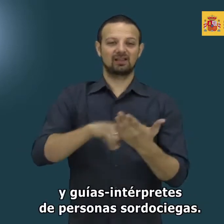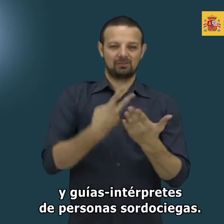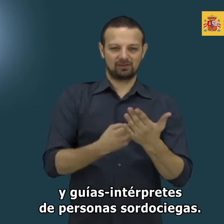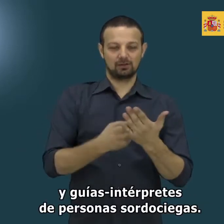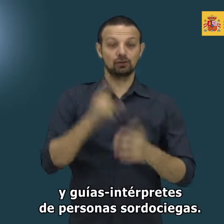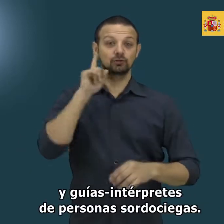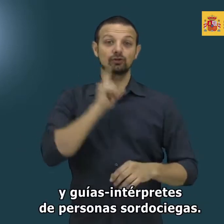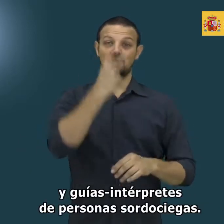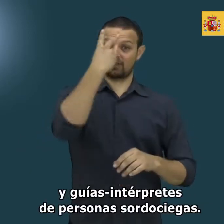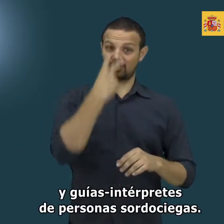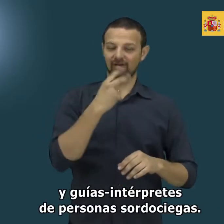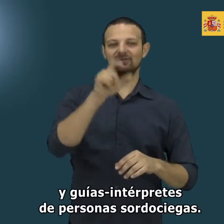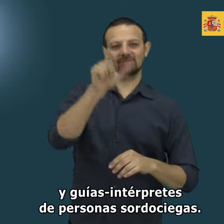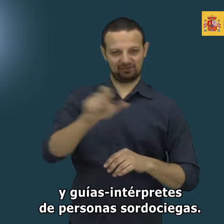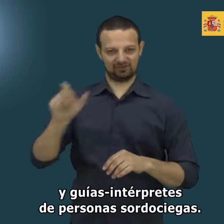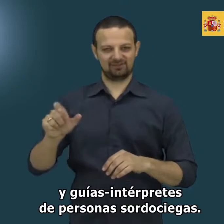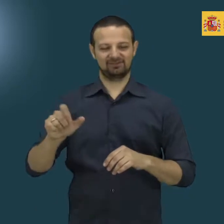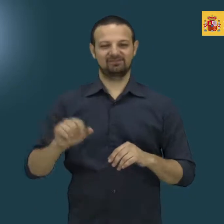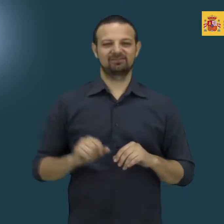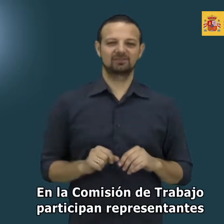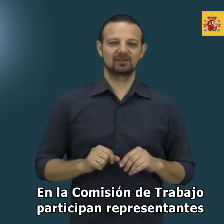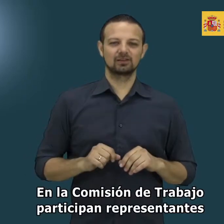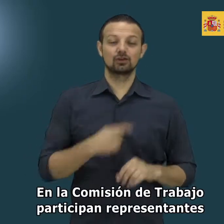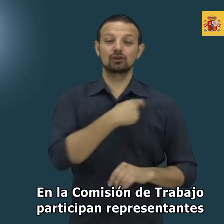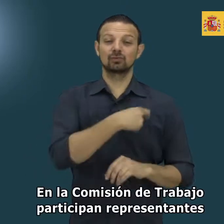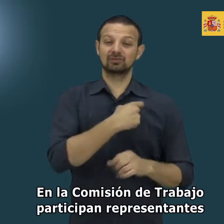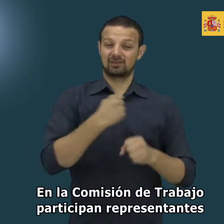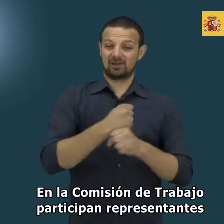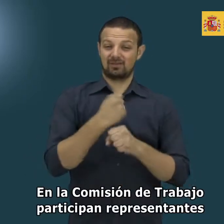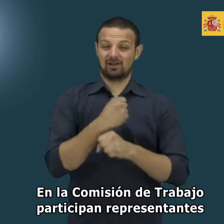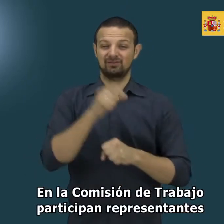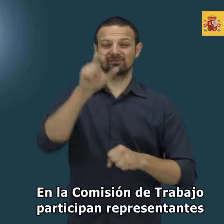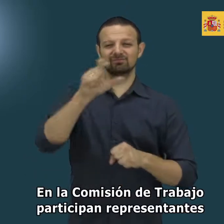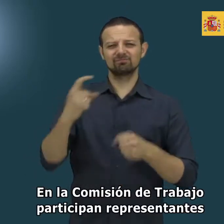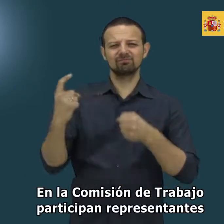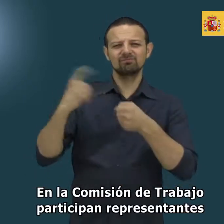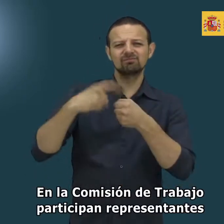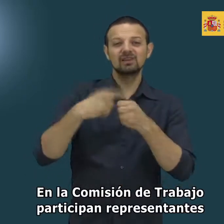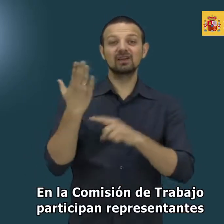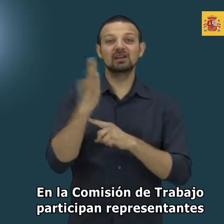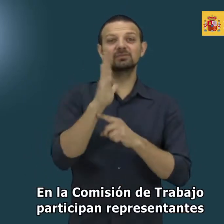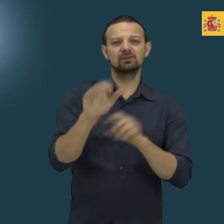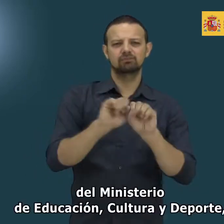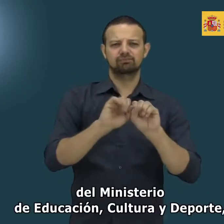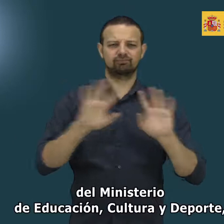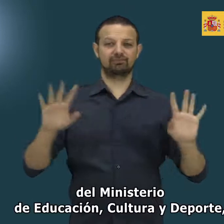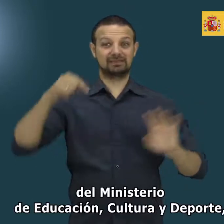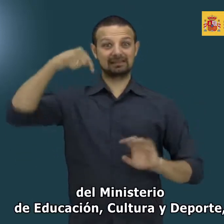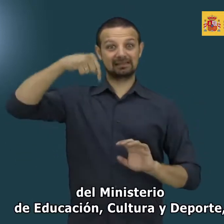de personas sordociegas. En la comisión de trabajo participan representantes del Ministerio de Educación,